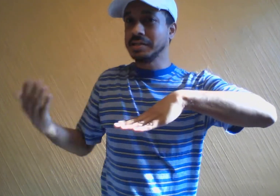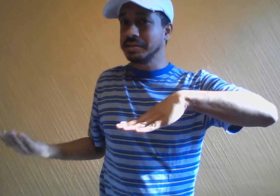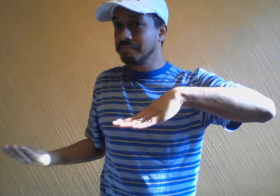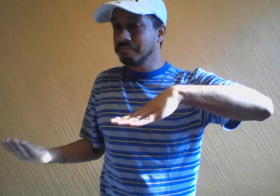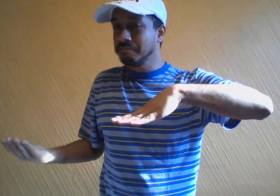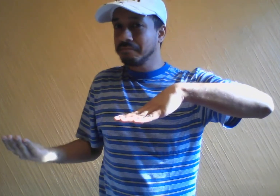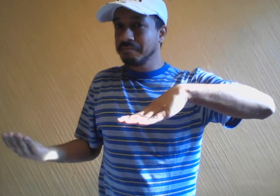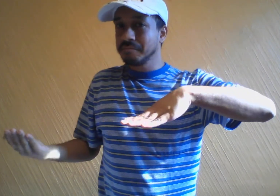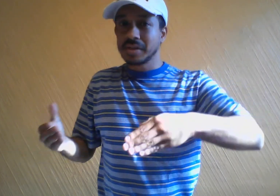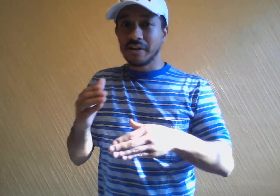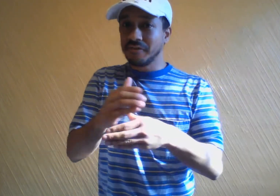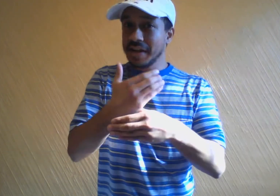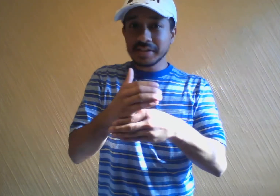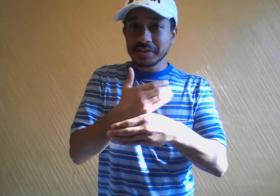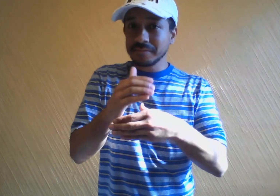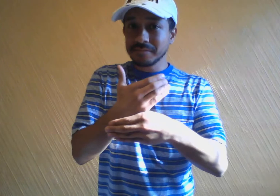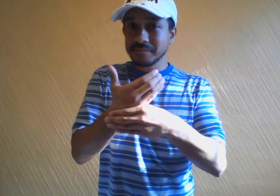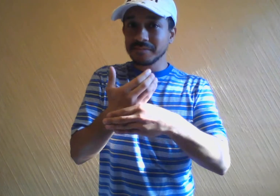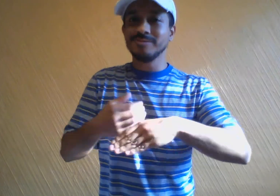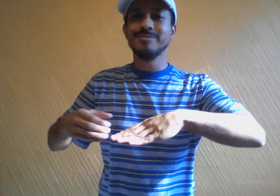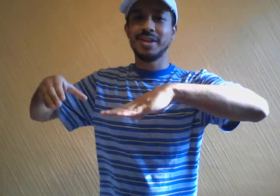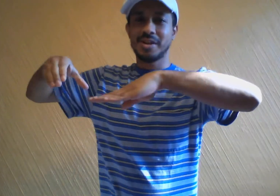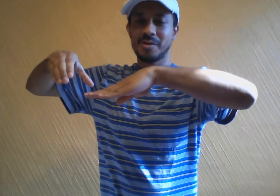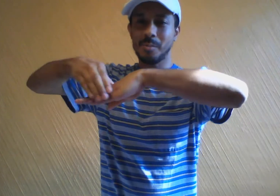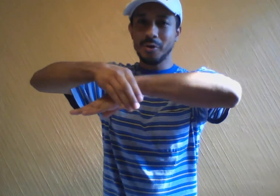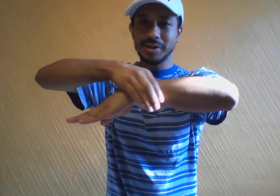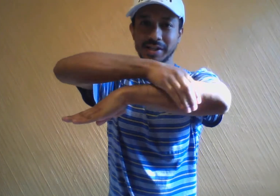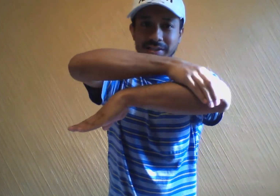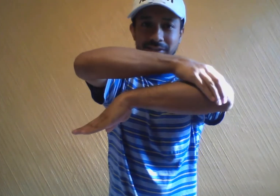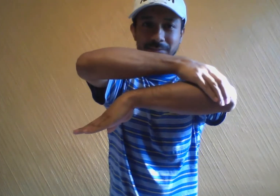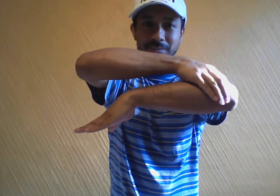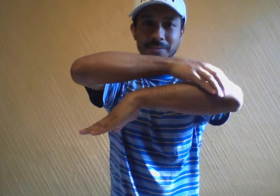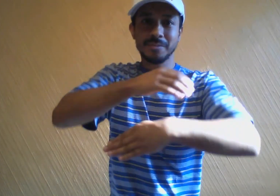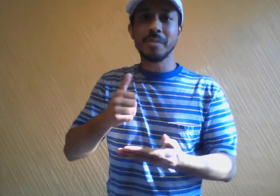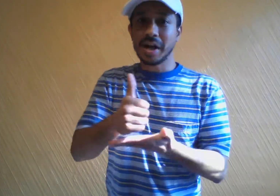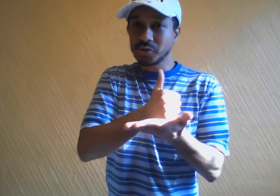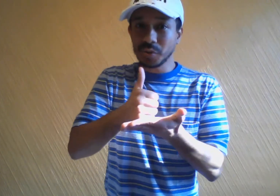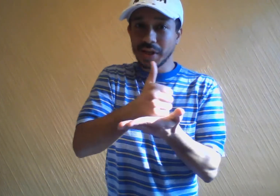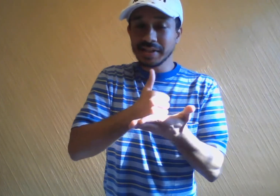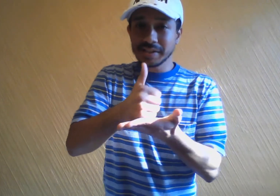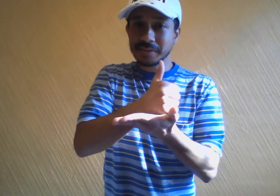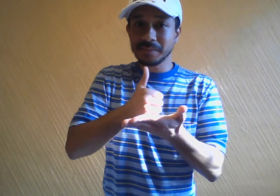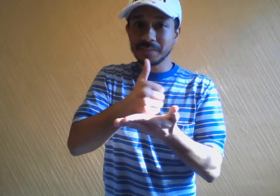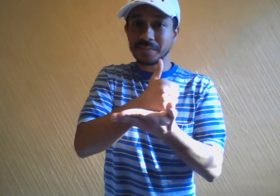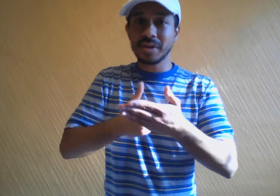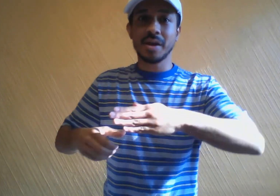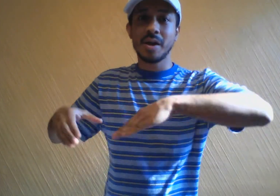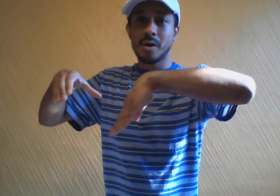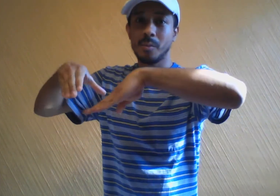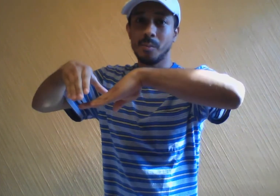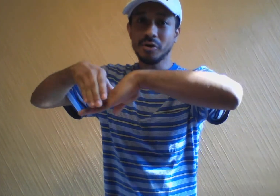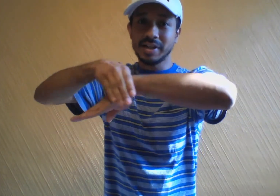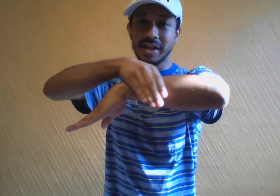Botas. Cafés. Botas azules,